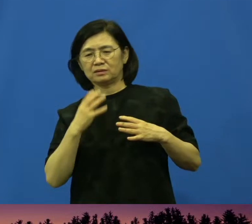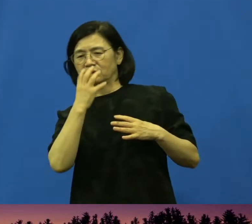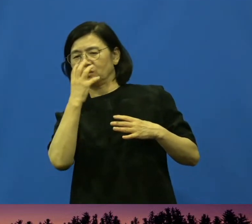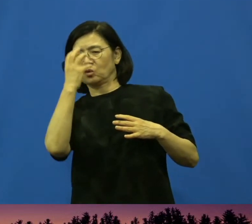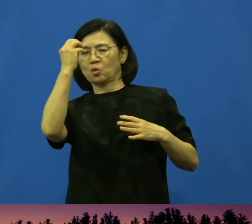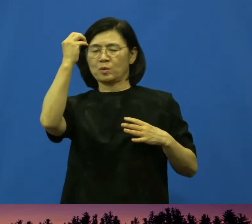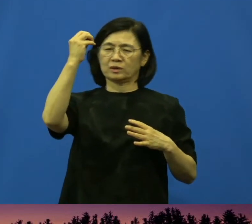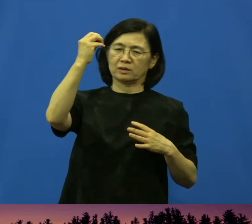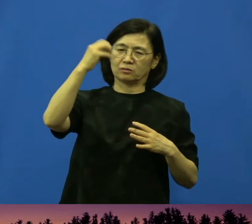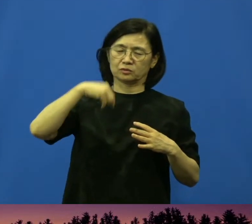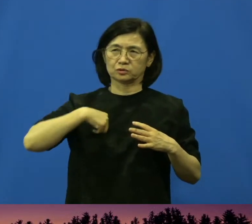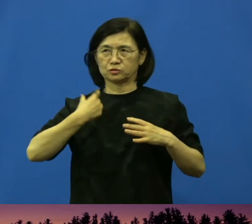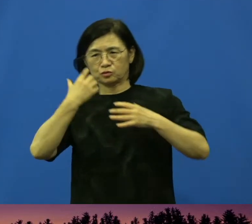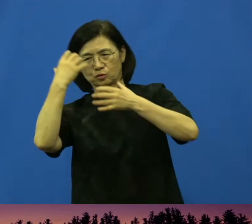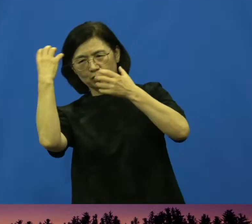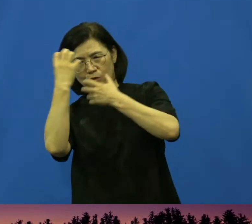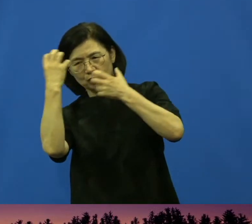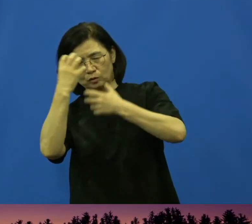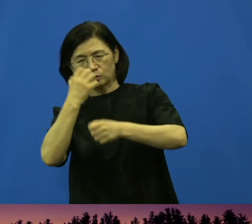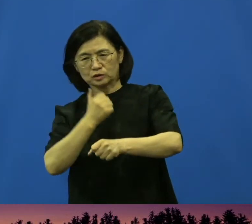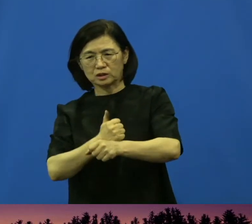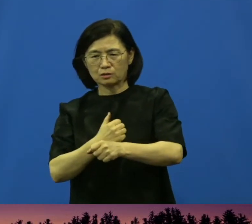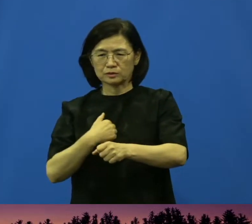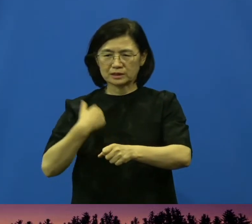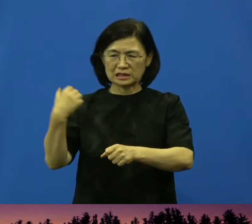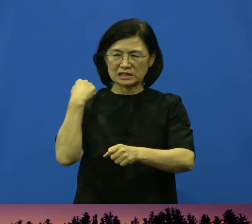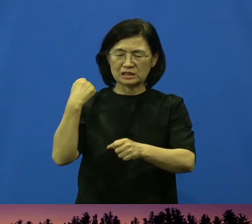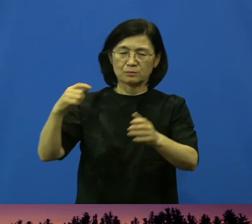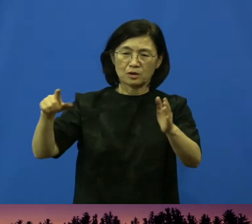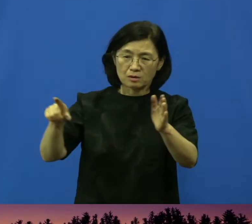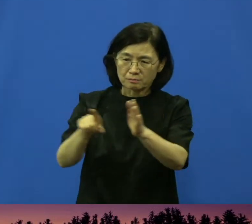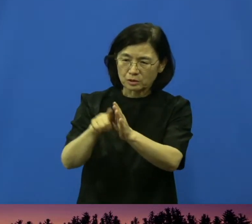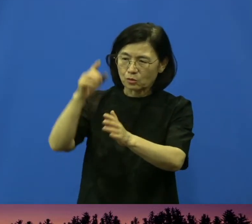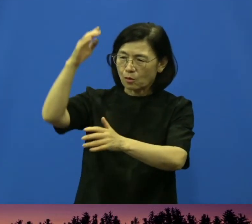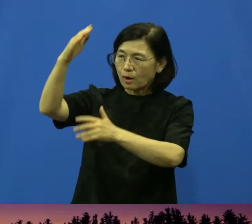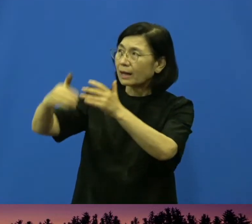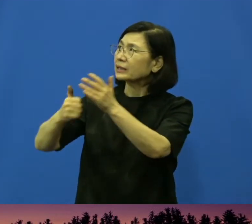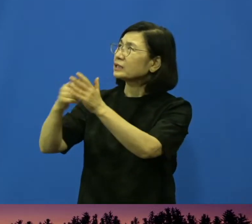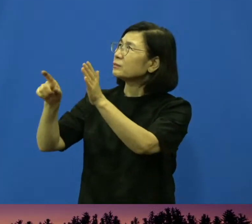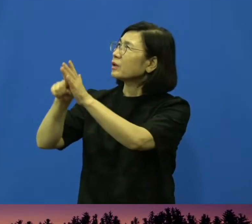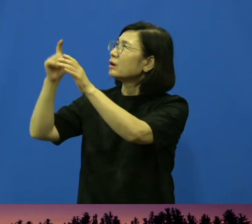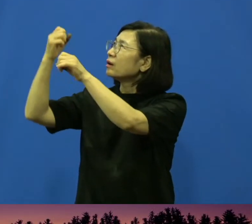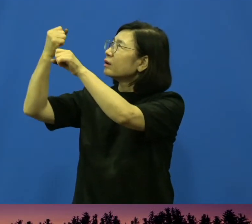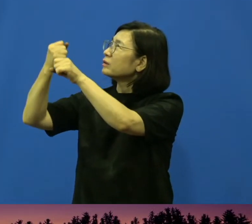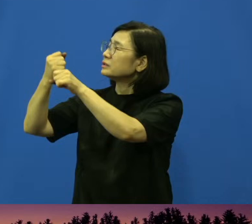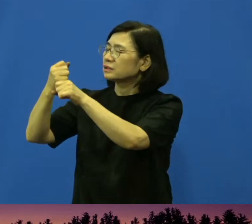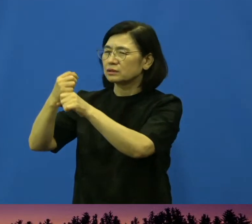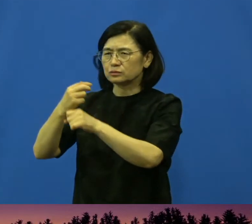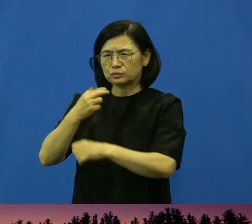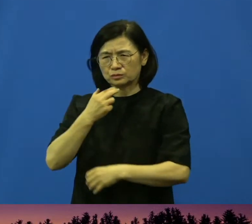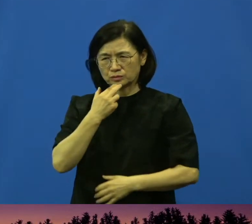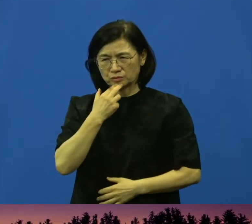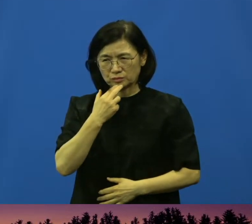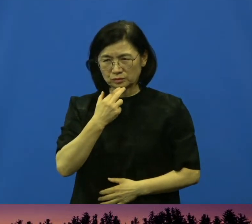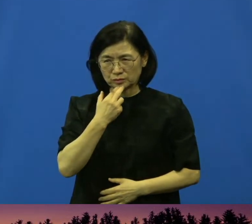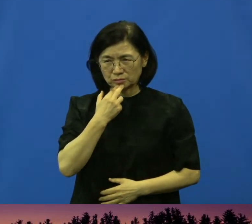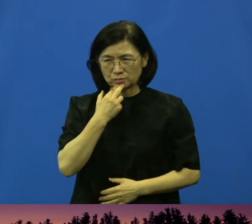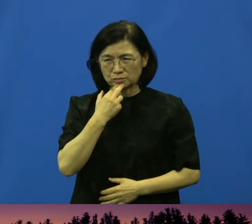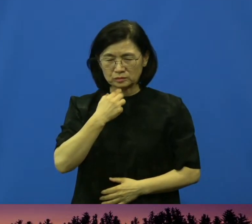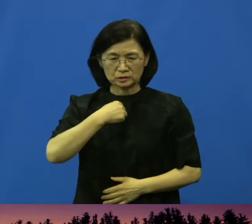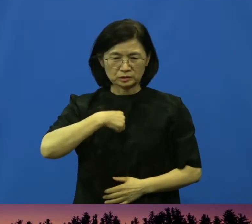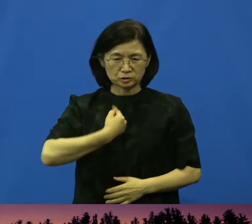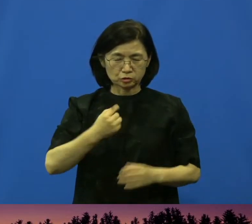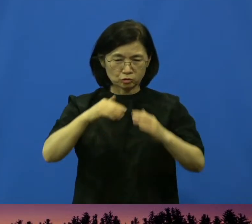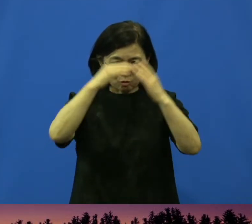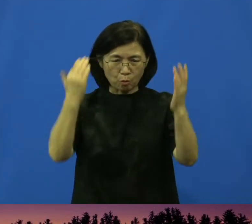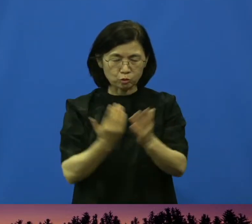하나님을 의존하지 않는, 자기의 힘으로, 자기의 재주로, 자기의 능력으로 살아가는 자존적, 스스로 모든 게 될 수 있을